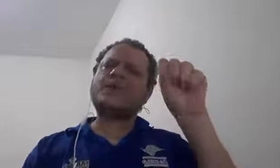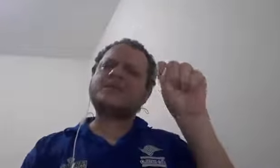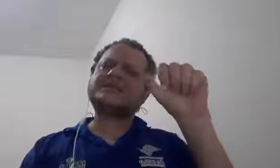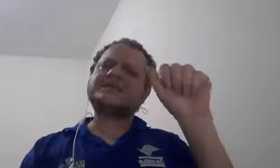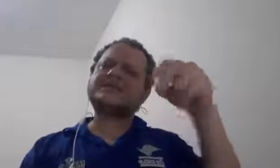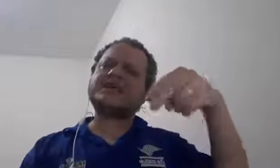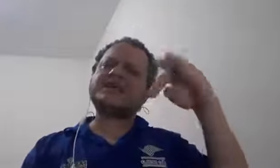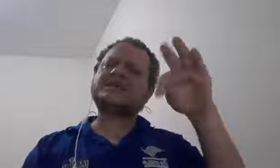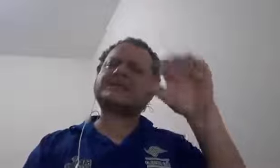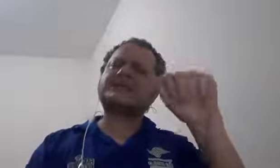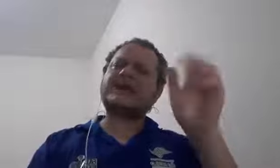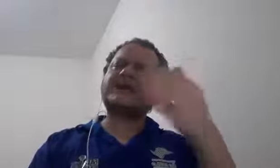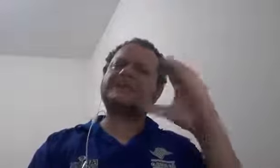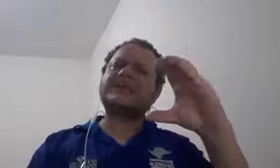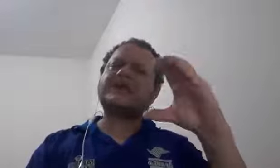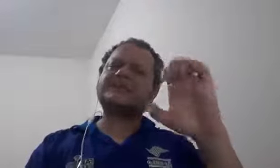Sinal Santa